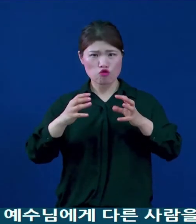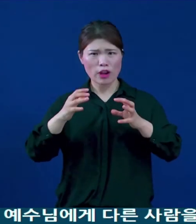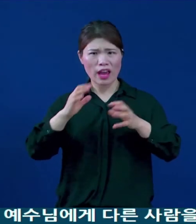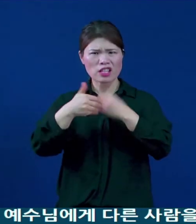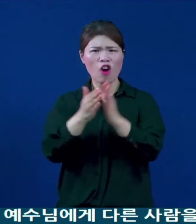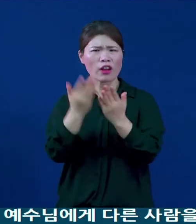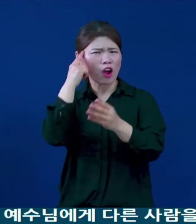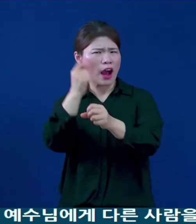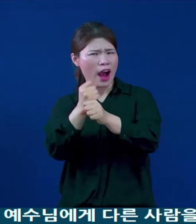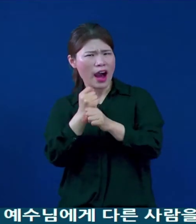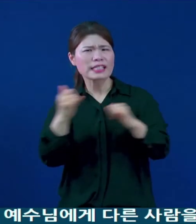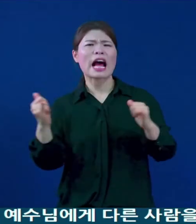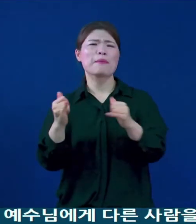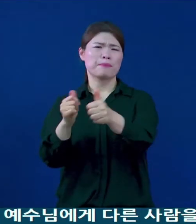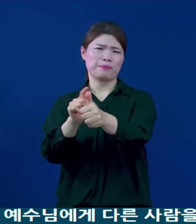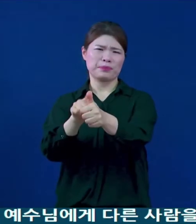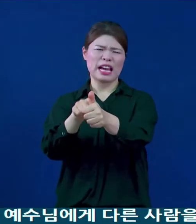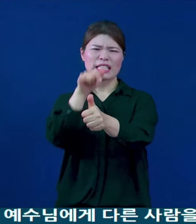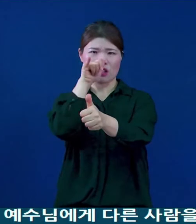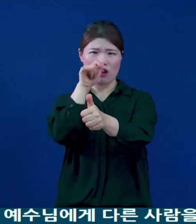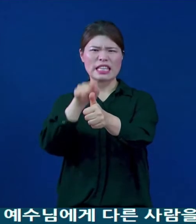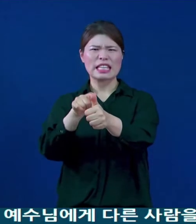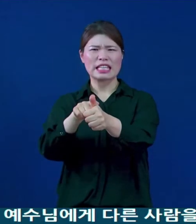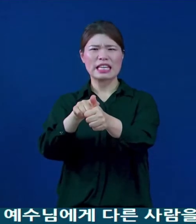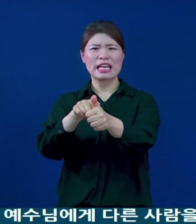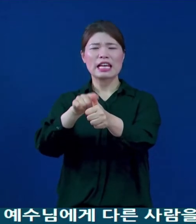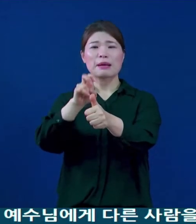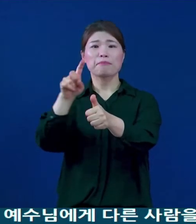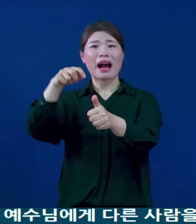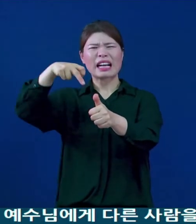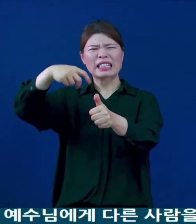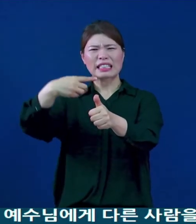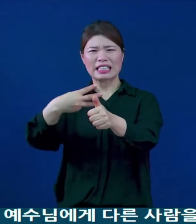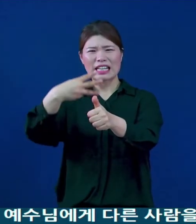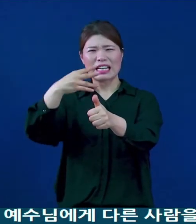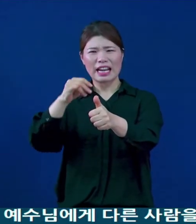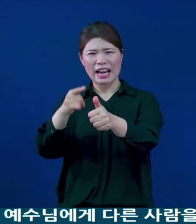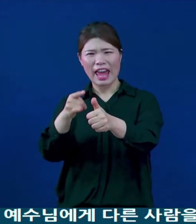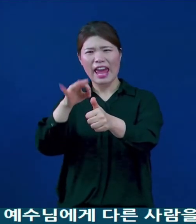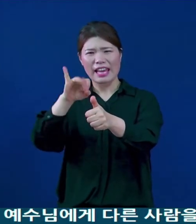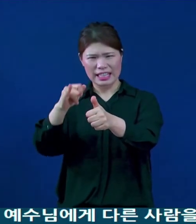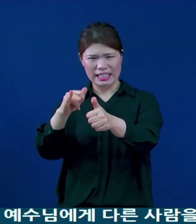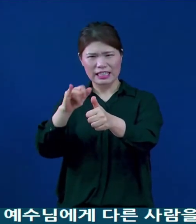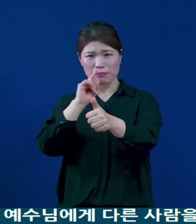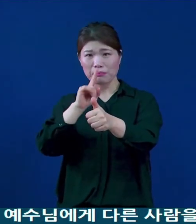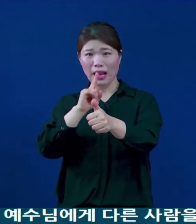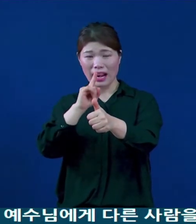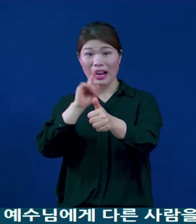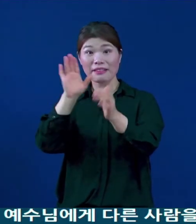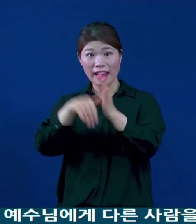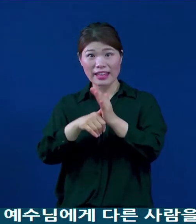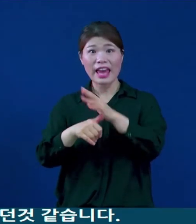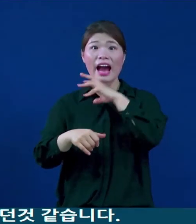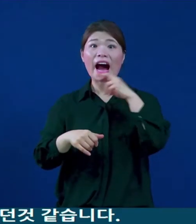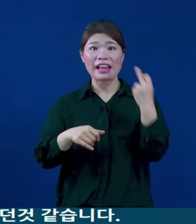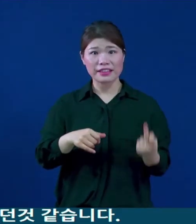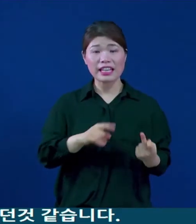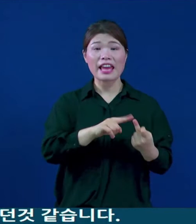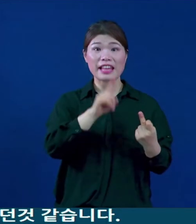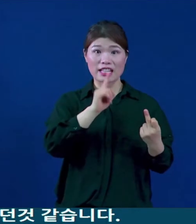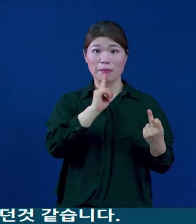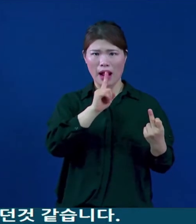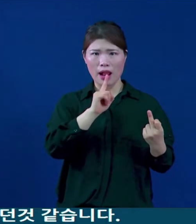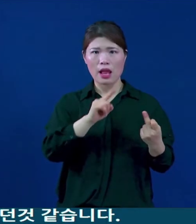윌리엄 바클레이라는 분이 있는데 윌리엄 바클레이는 안드레에 대해서 이런 글을 남깁니다. 안드레는 분을